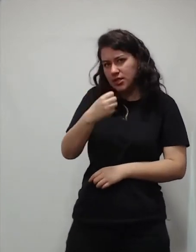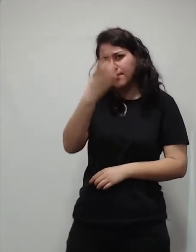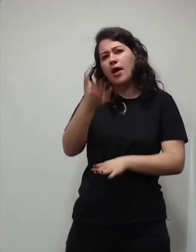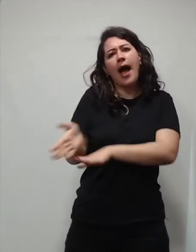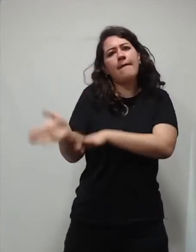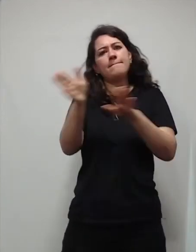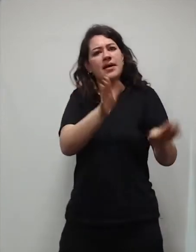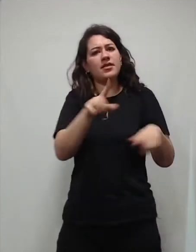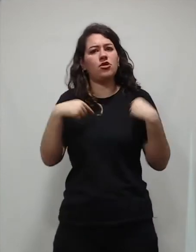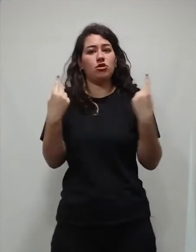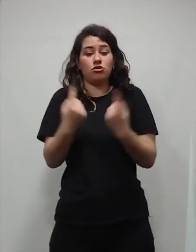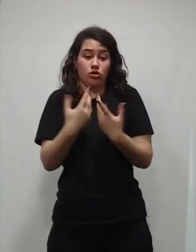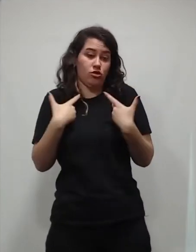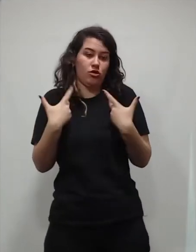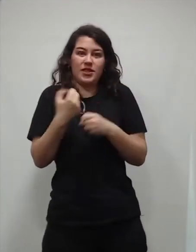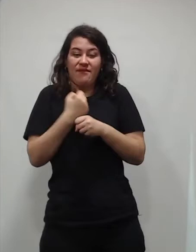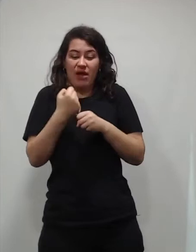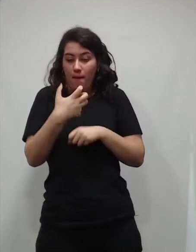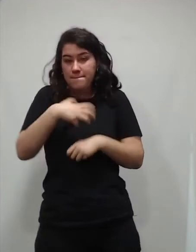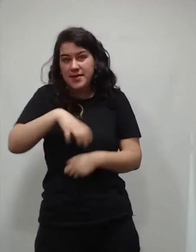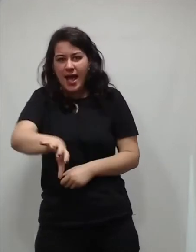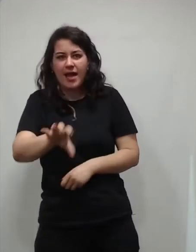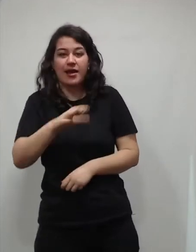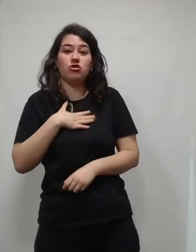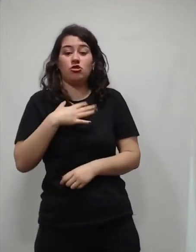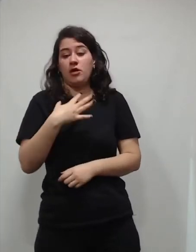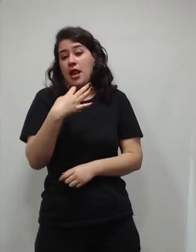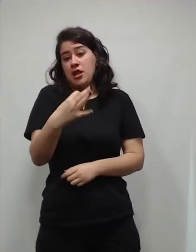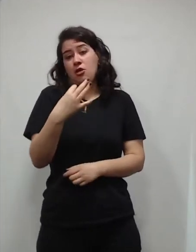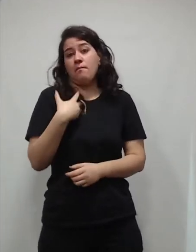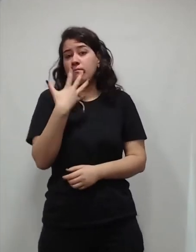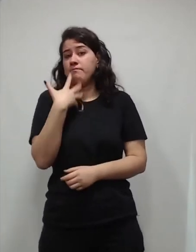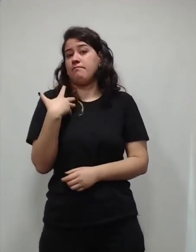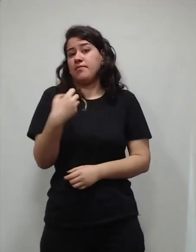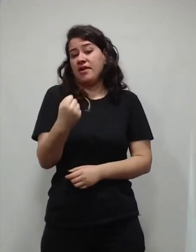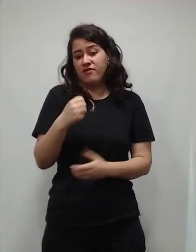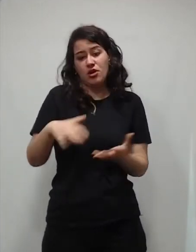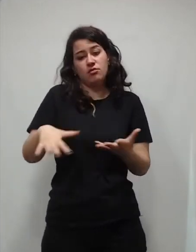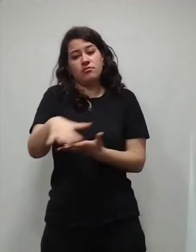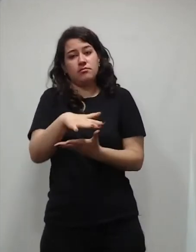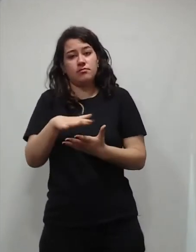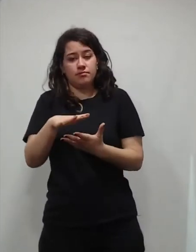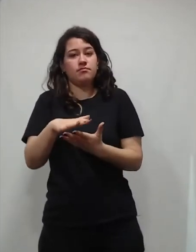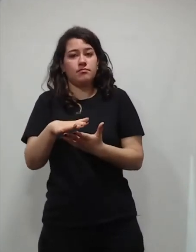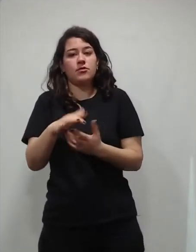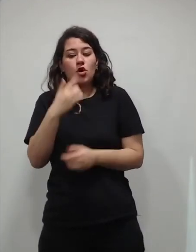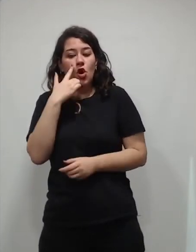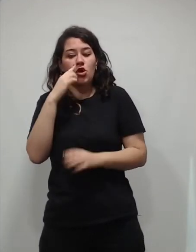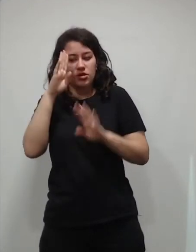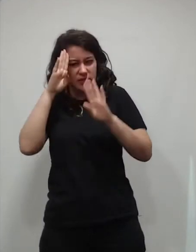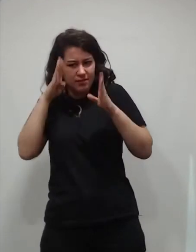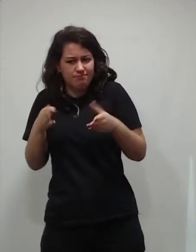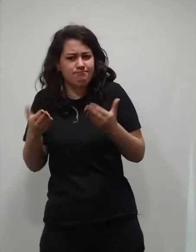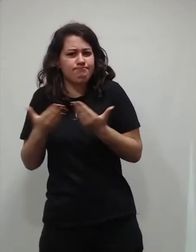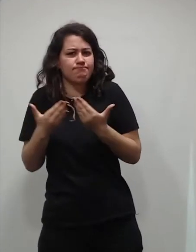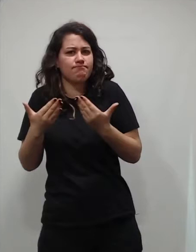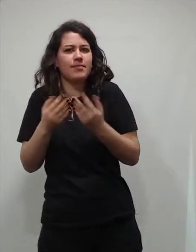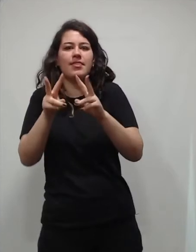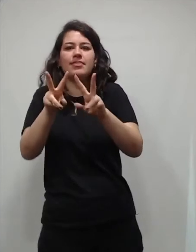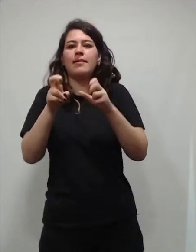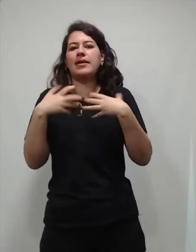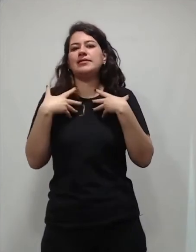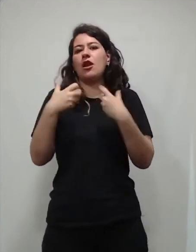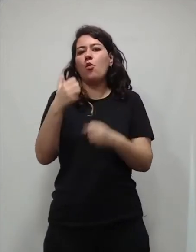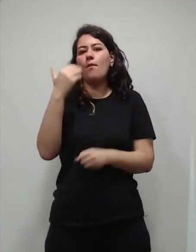el lugar donde me toca y he elegido hacerme el conocimiento, la